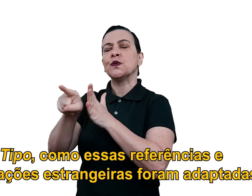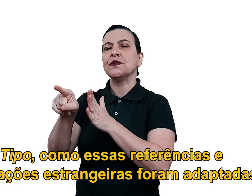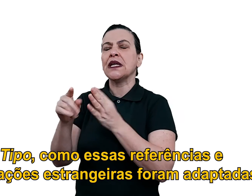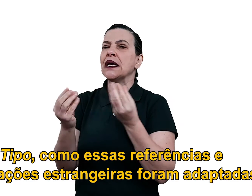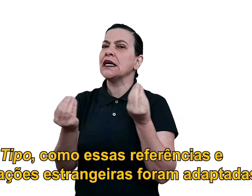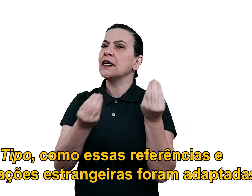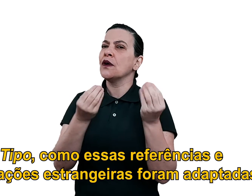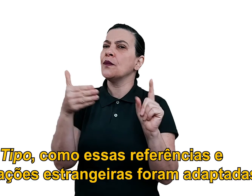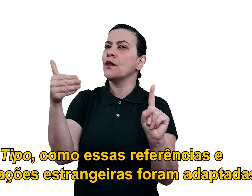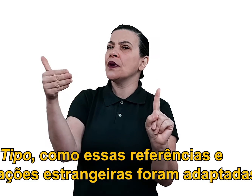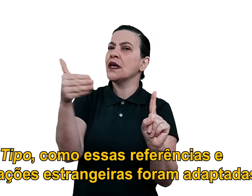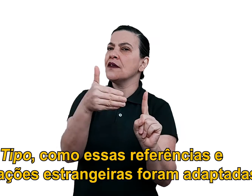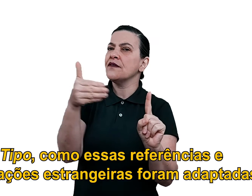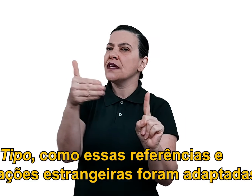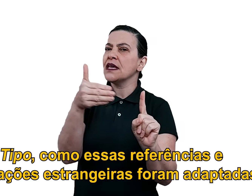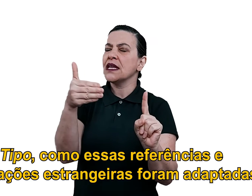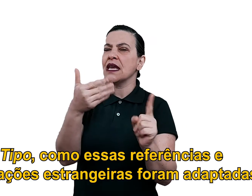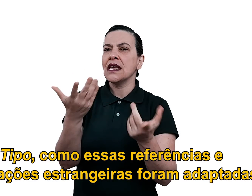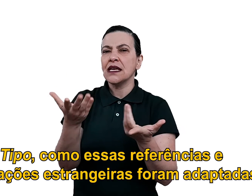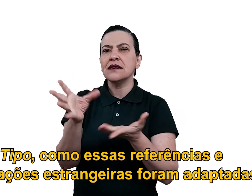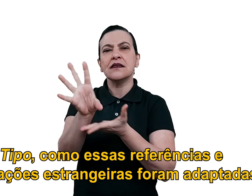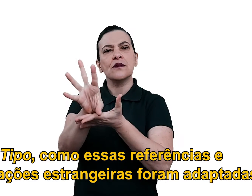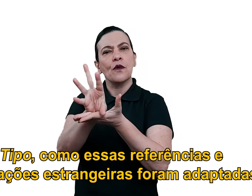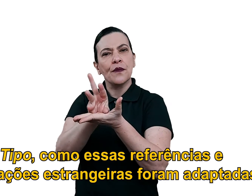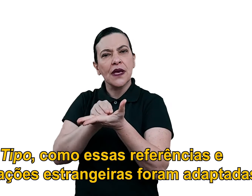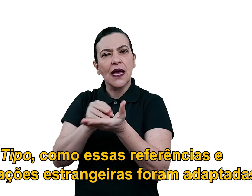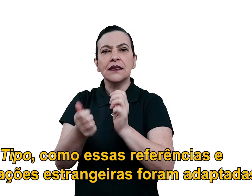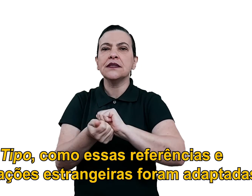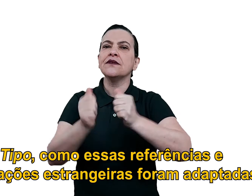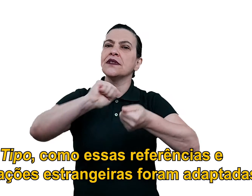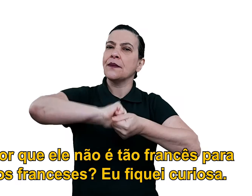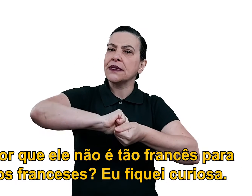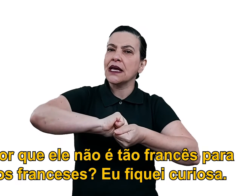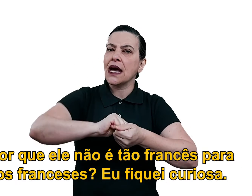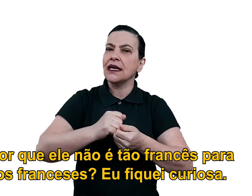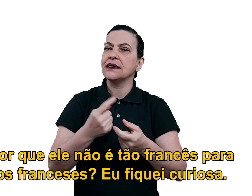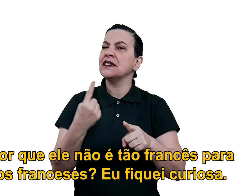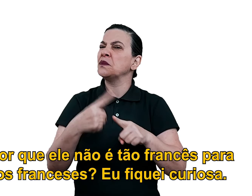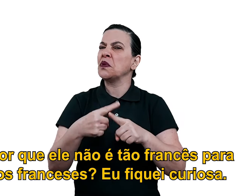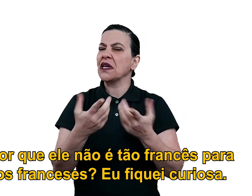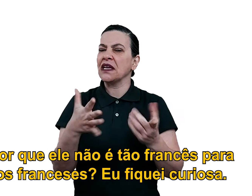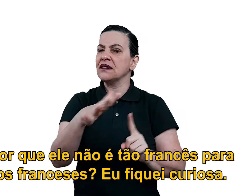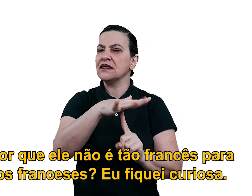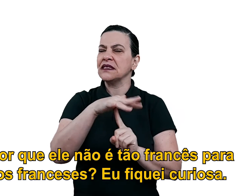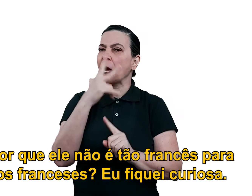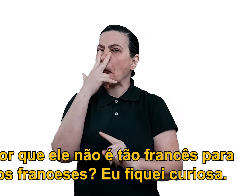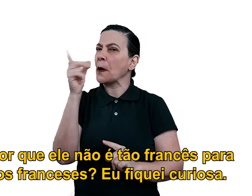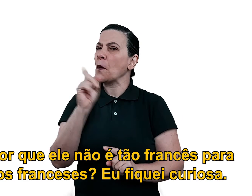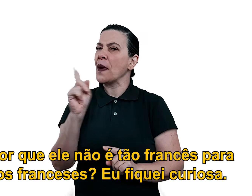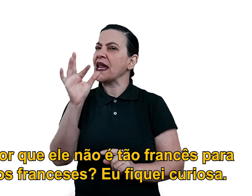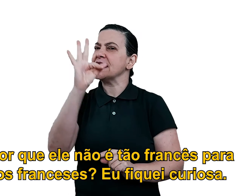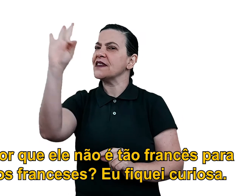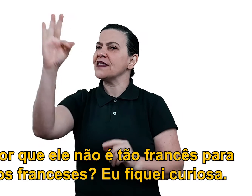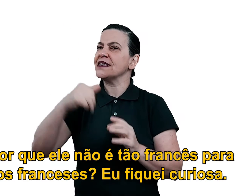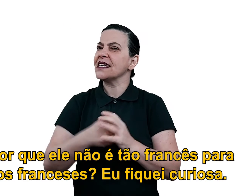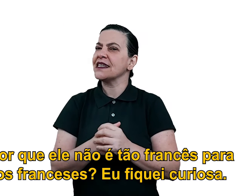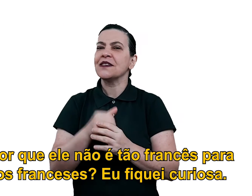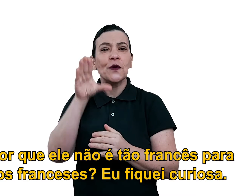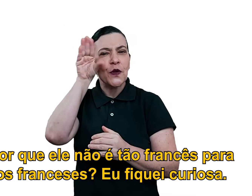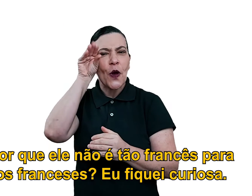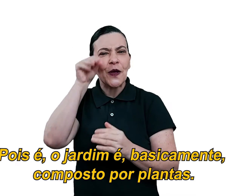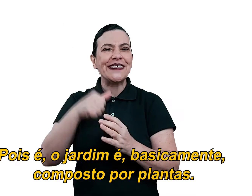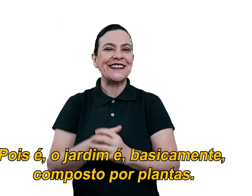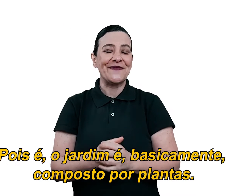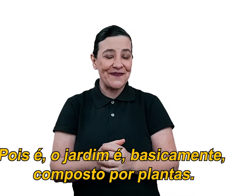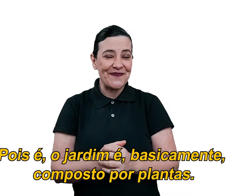perguntar, tipo, como que essas referências e inspirações estrangeiras foram adaptadas? Por que ele não é tão francês para os franceses? Pois é. Fiquei